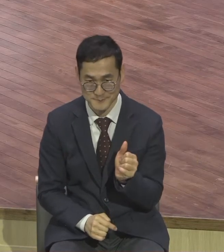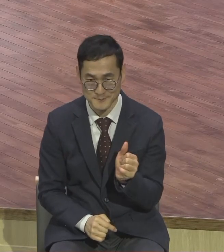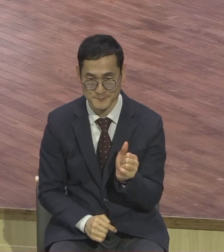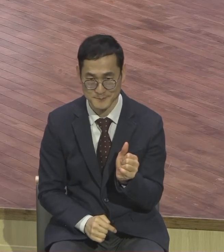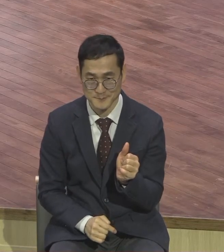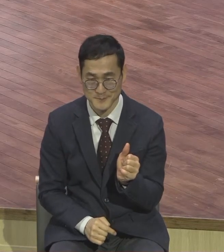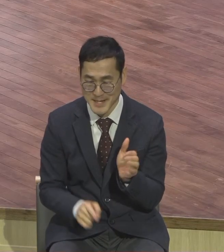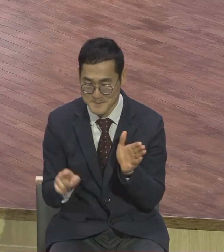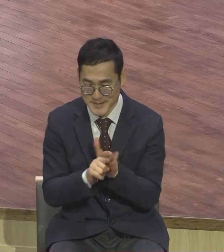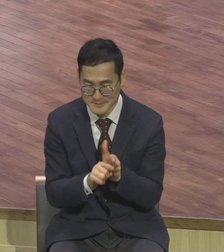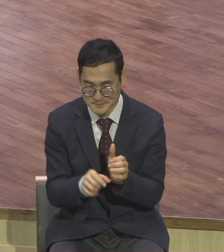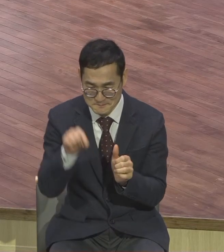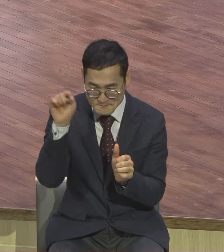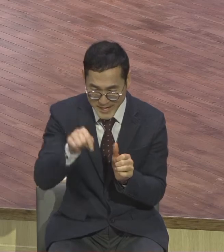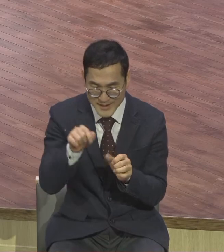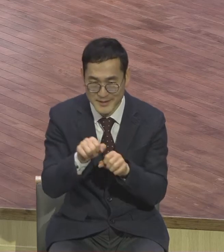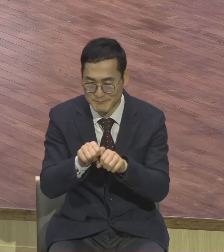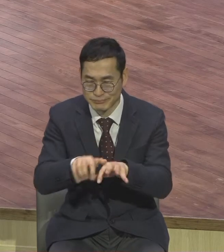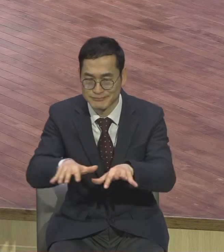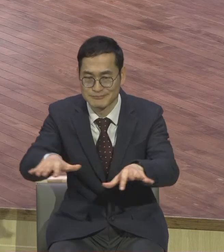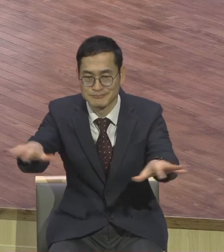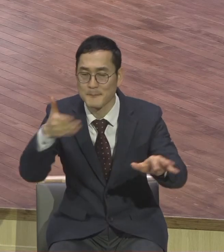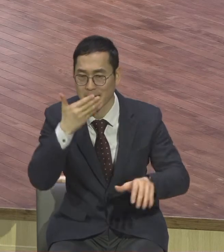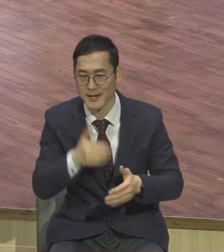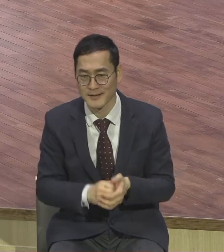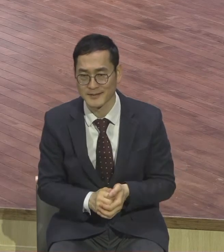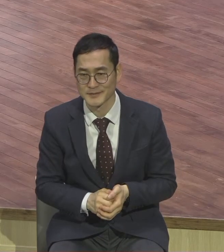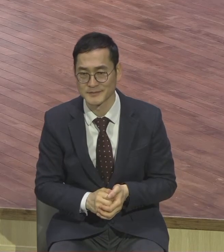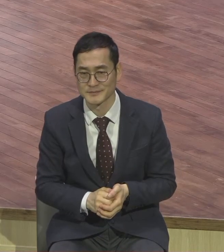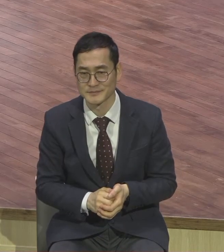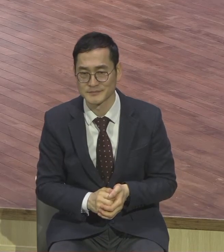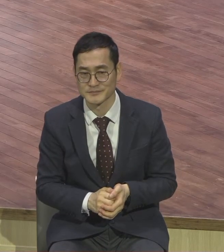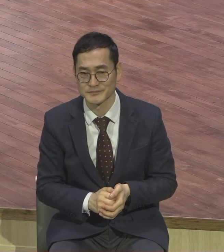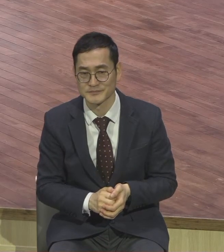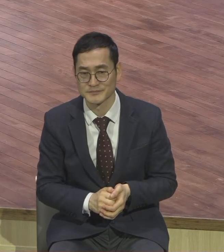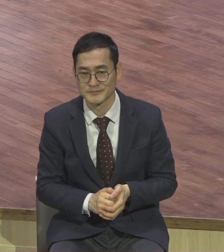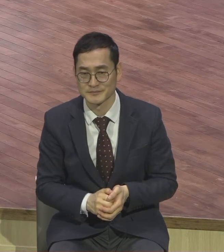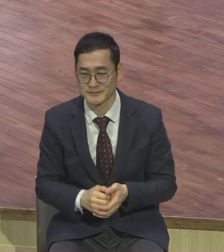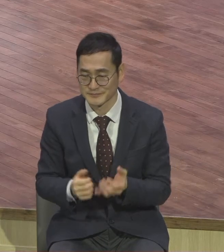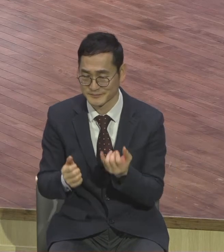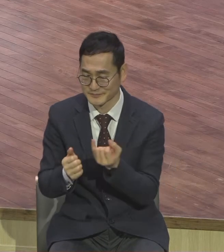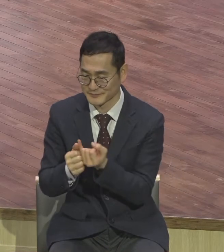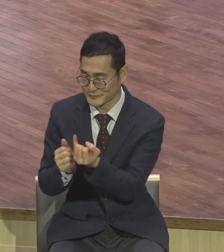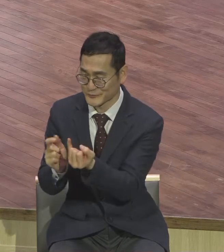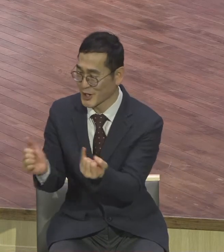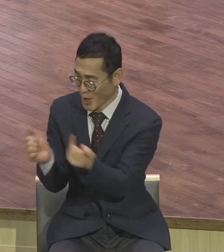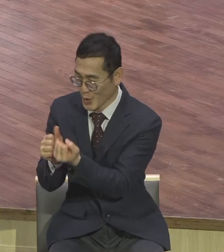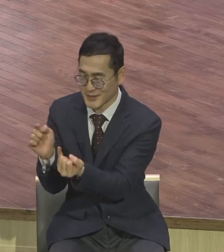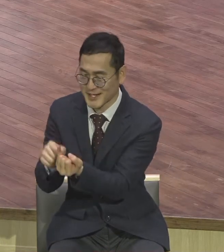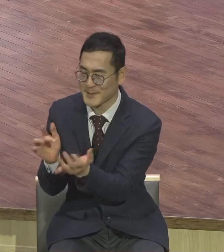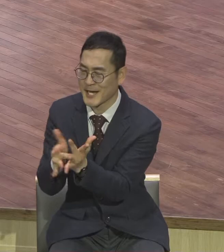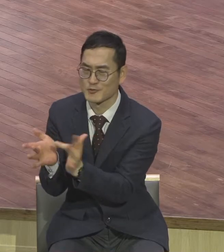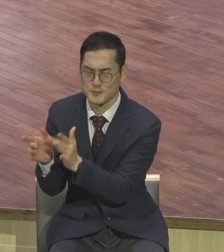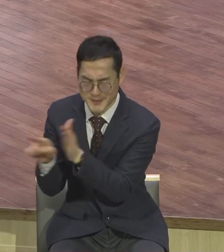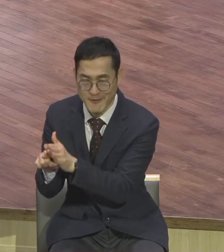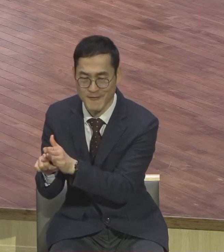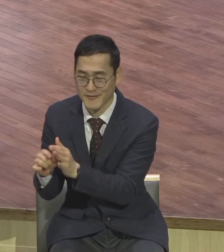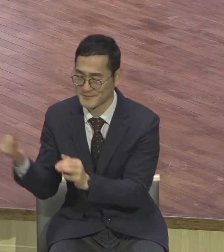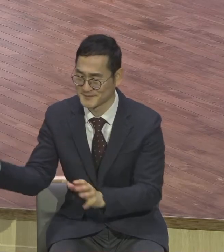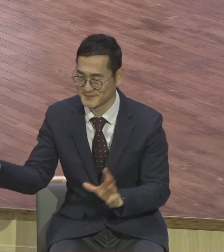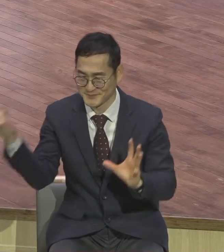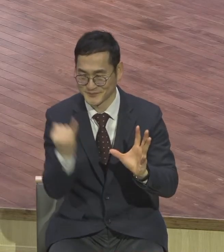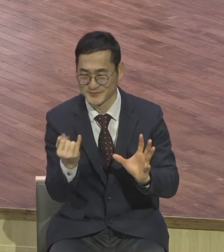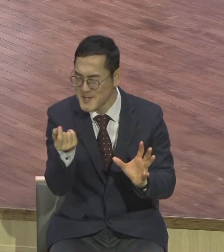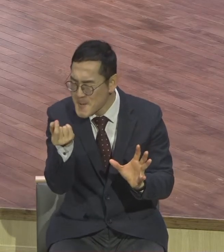예수님의 면수리가 하나 들어왔는데 아무리 엄격한 유구 집안 할지도 그 며느리가 있는 예수 생명 시 때문에 다